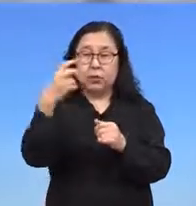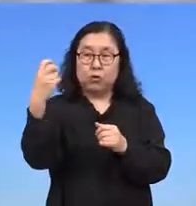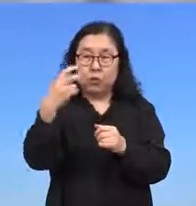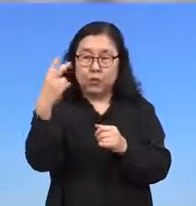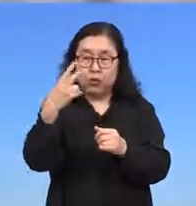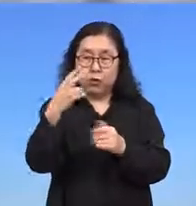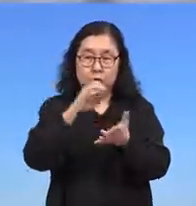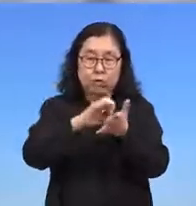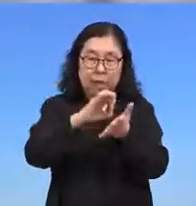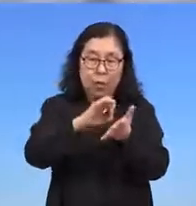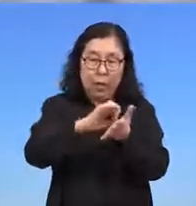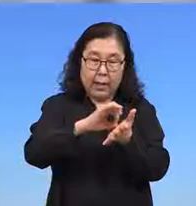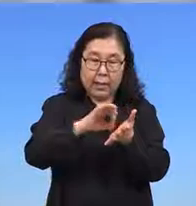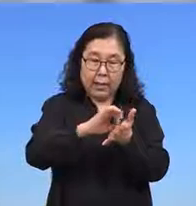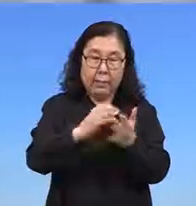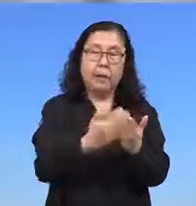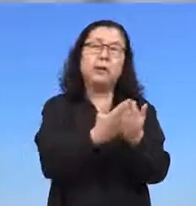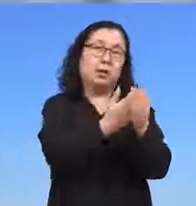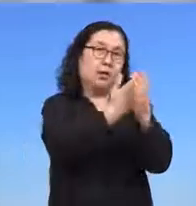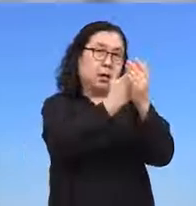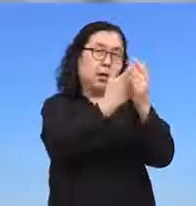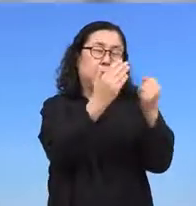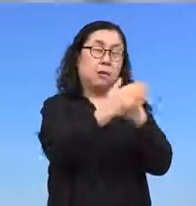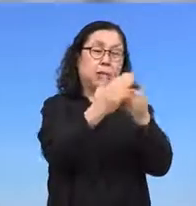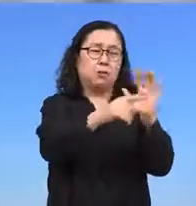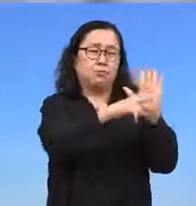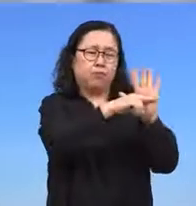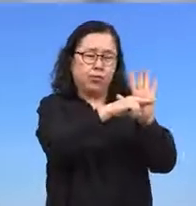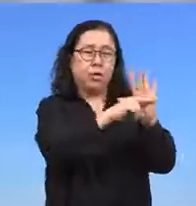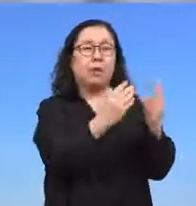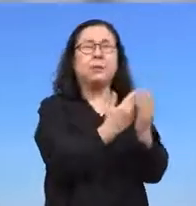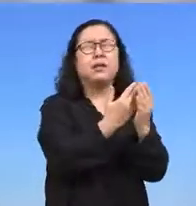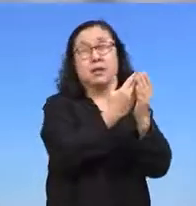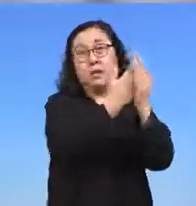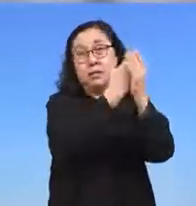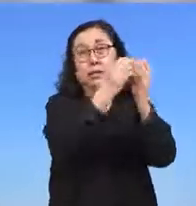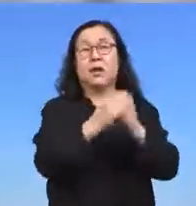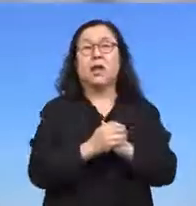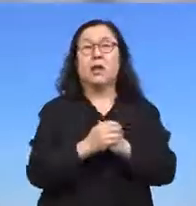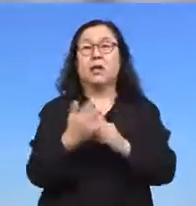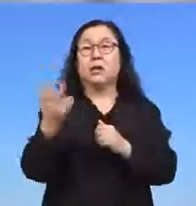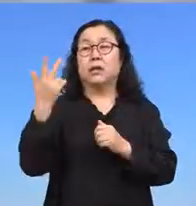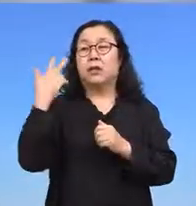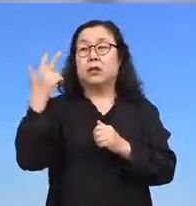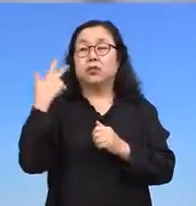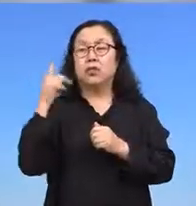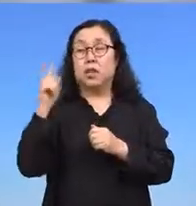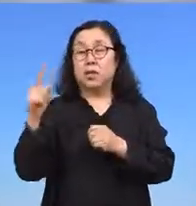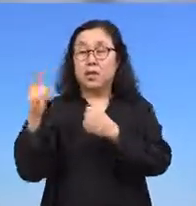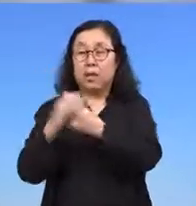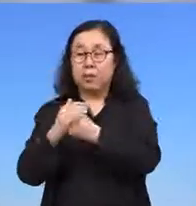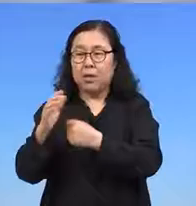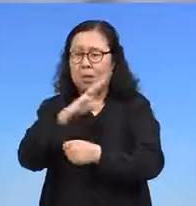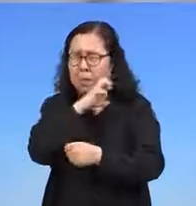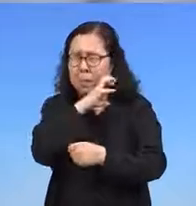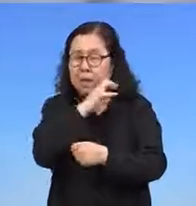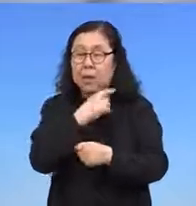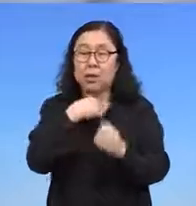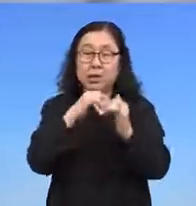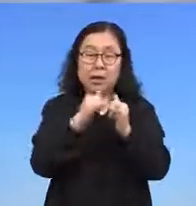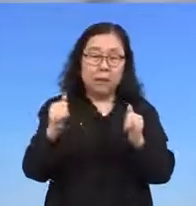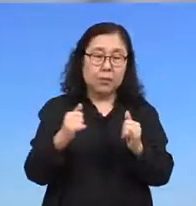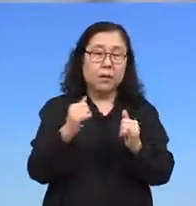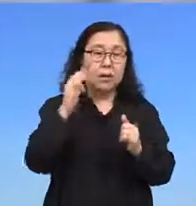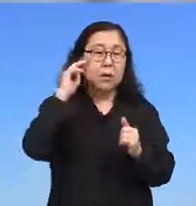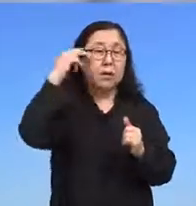부위에 내 회로가 활성화되기 때문이라는 겁니다. 이 주변을 가만히 한번 보세요. 지난주에 이 문제로 원망했던